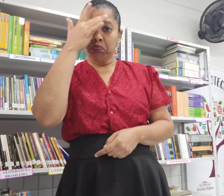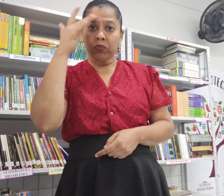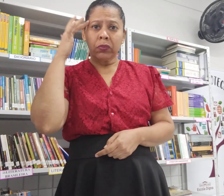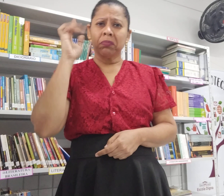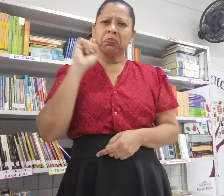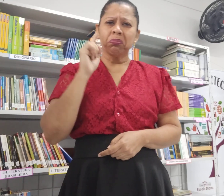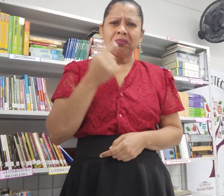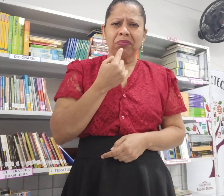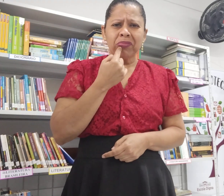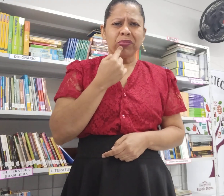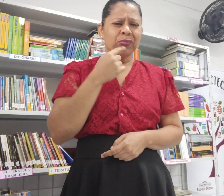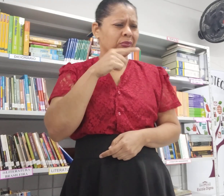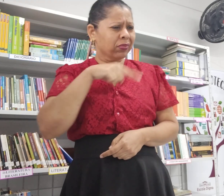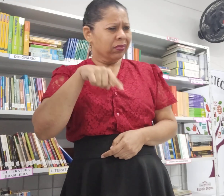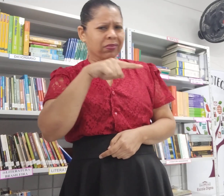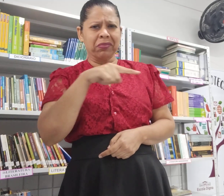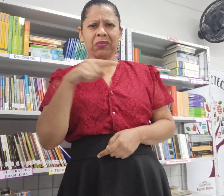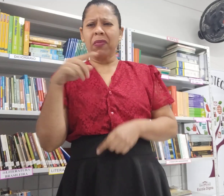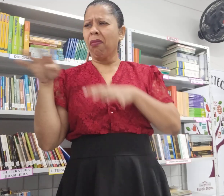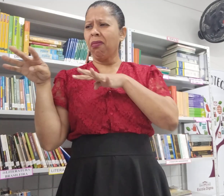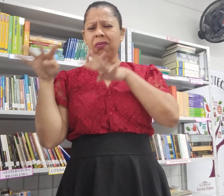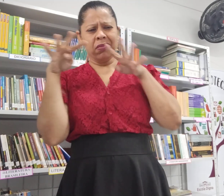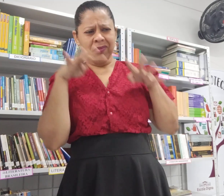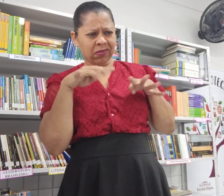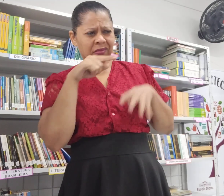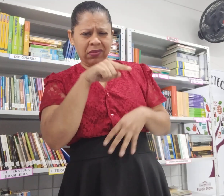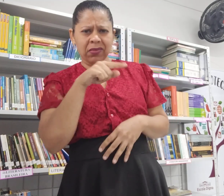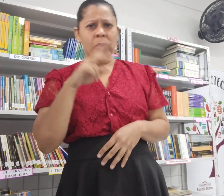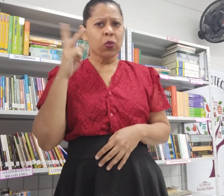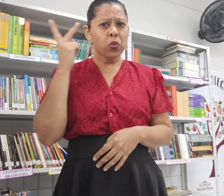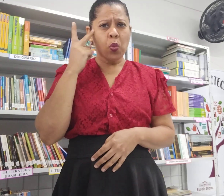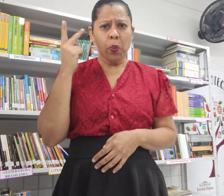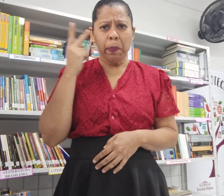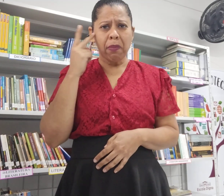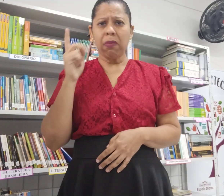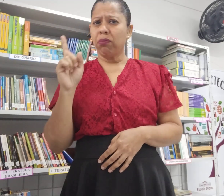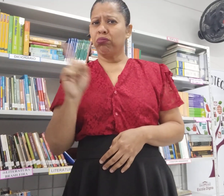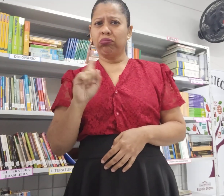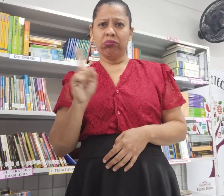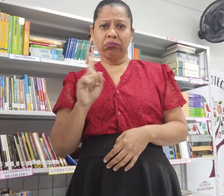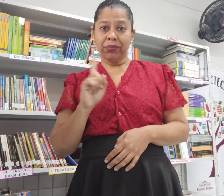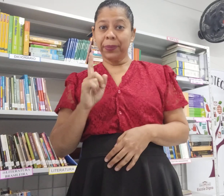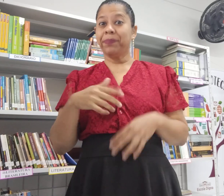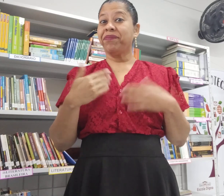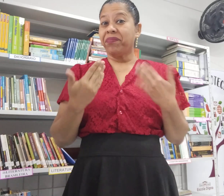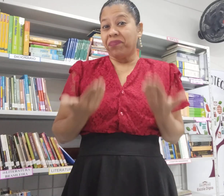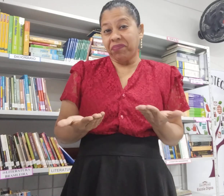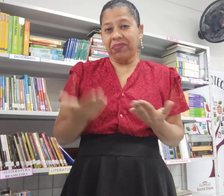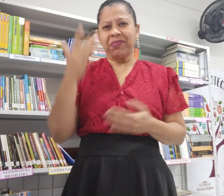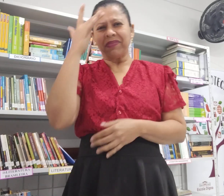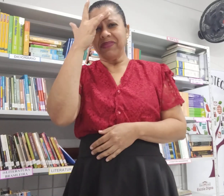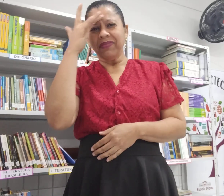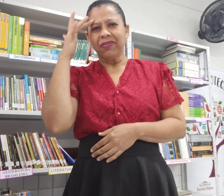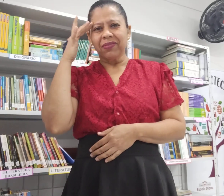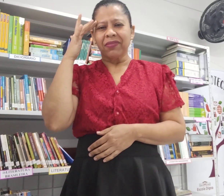eram normais. Ou seja, aquela conduta marcada pela intolerância